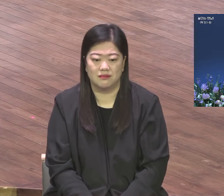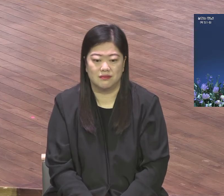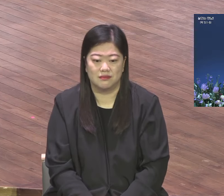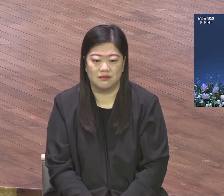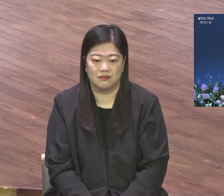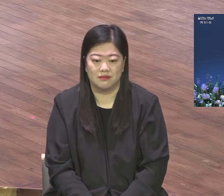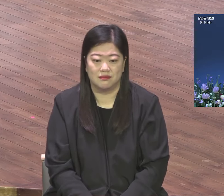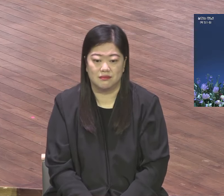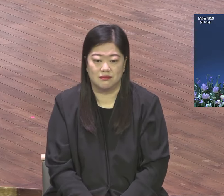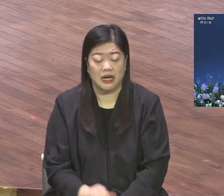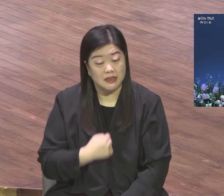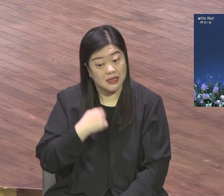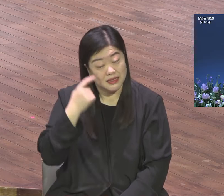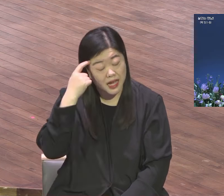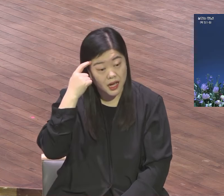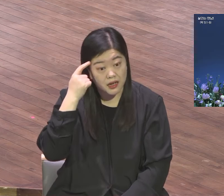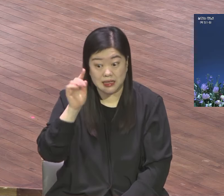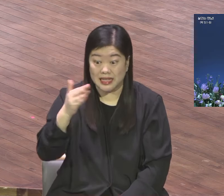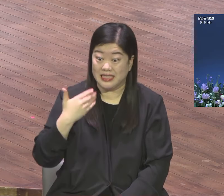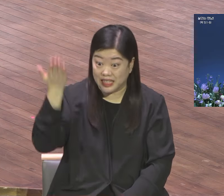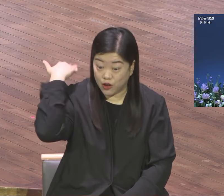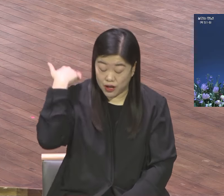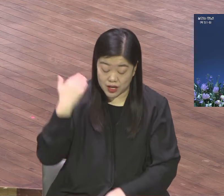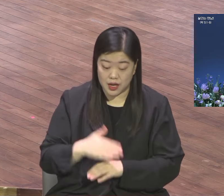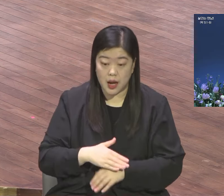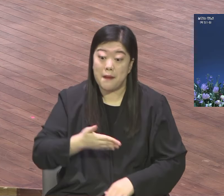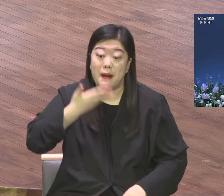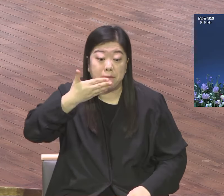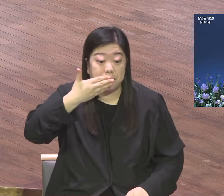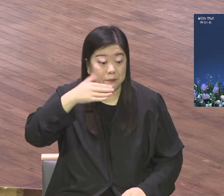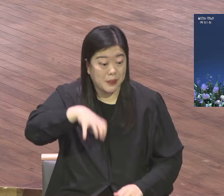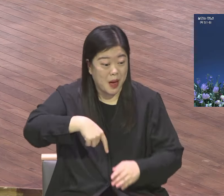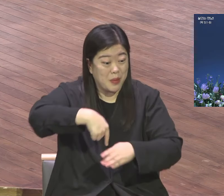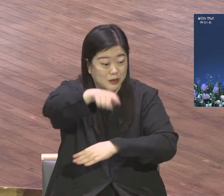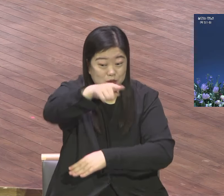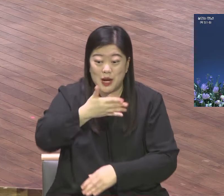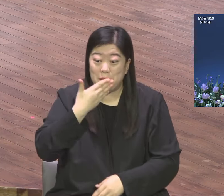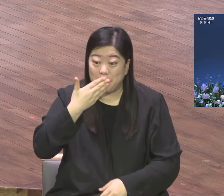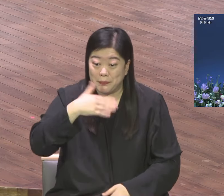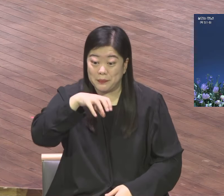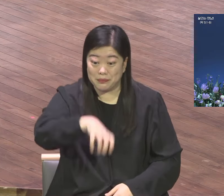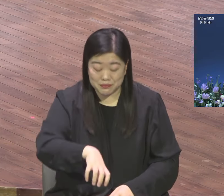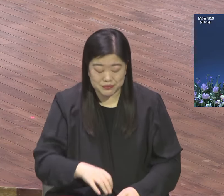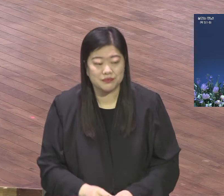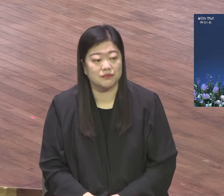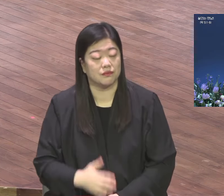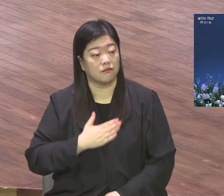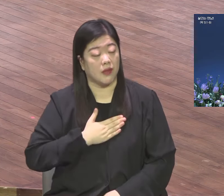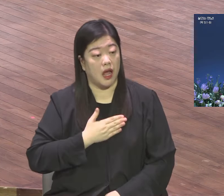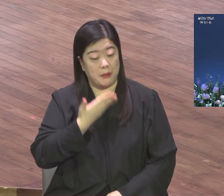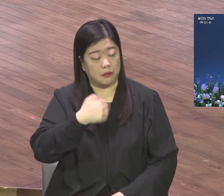얼마 전만 해도 혼자 식당 가면 뭐 이렇게